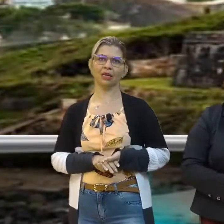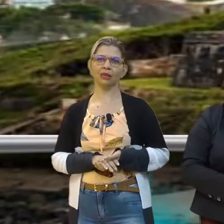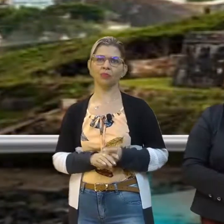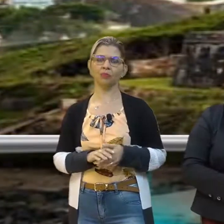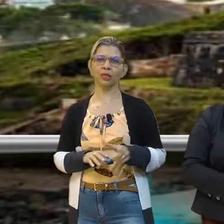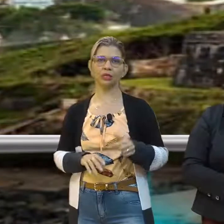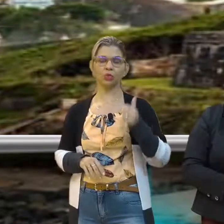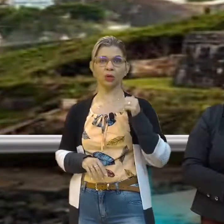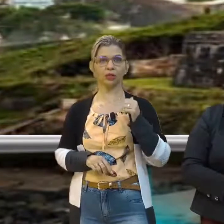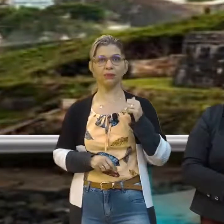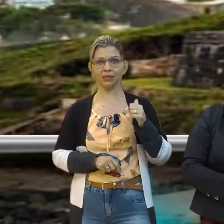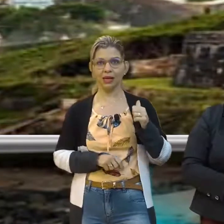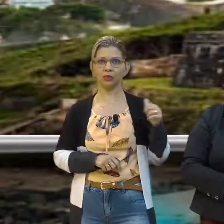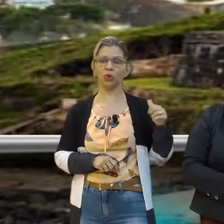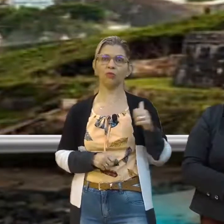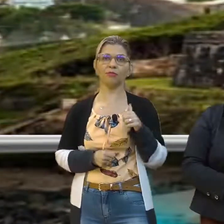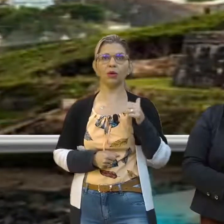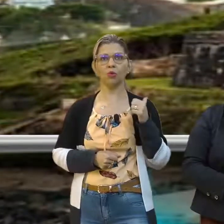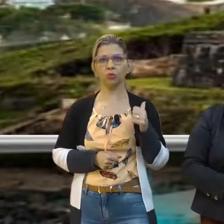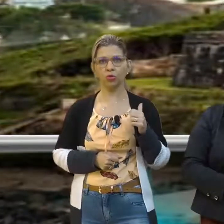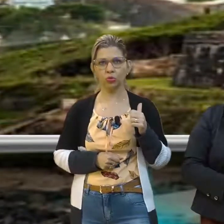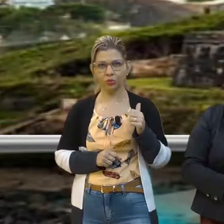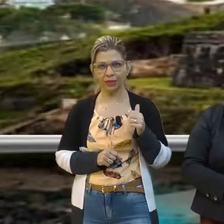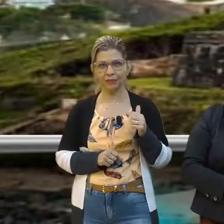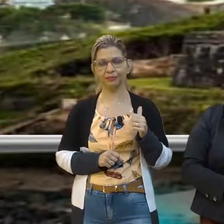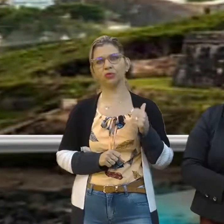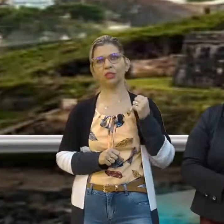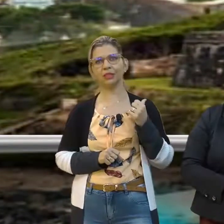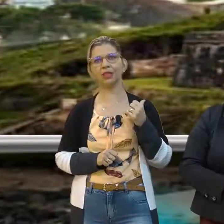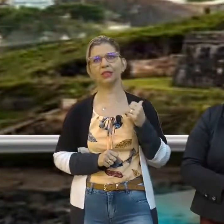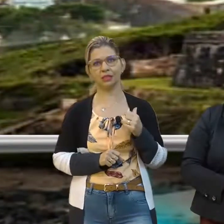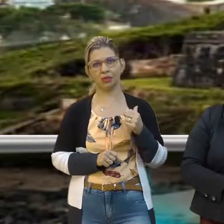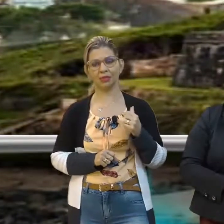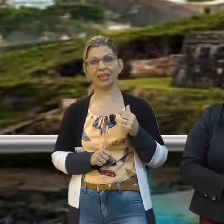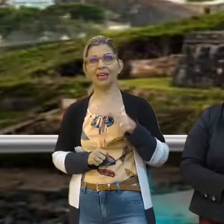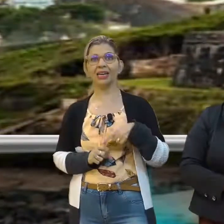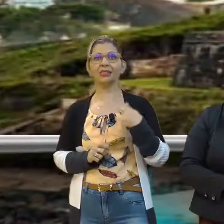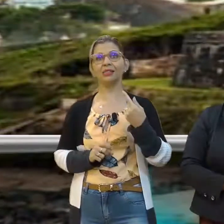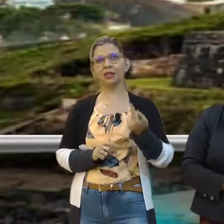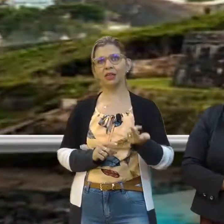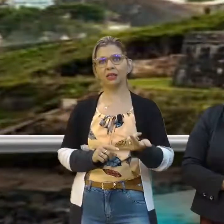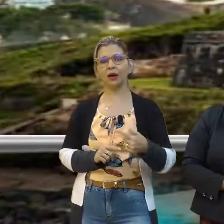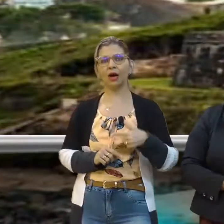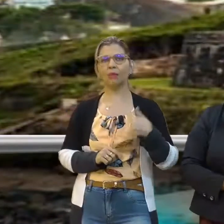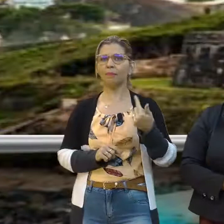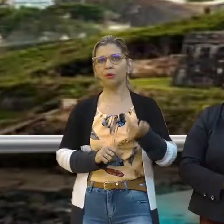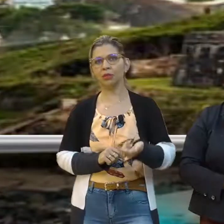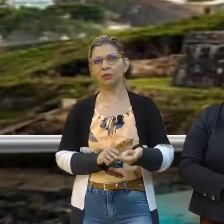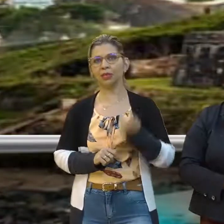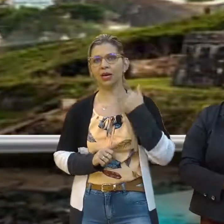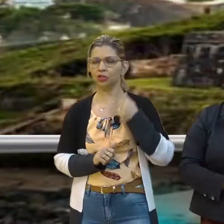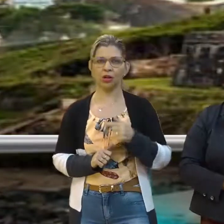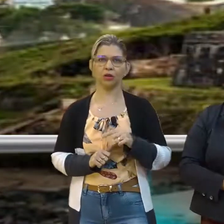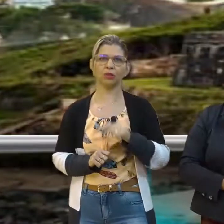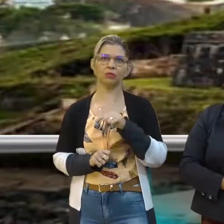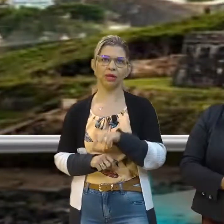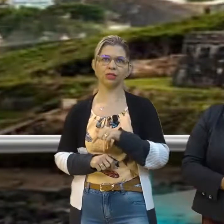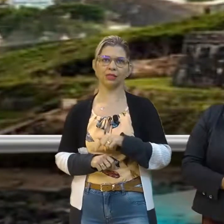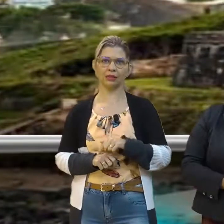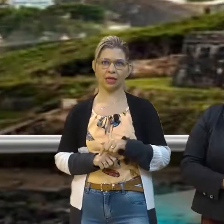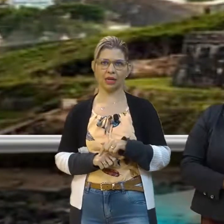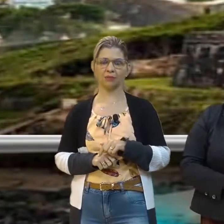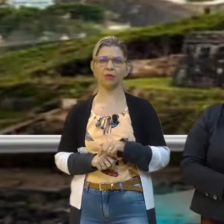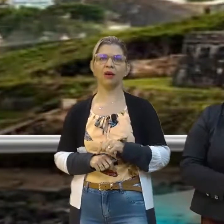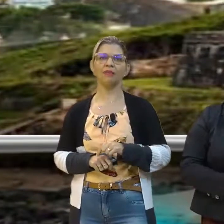Então, por isso, o ano passado houve uma consulta de intenção. Esse ano há uma possibilidade de agora no mês